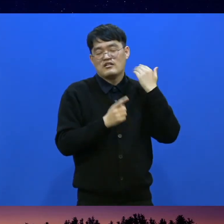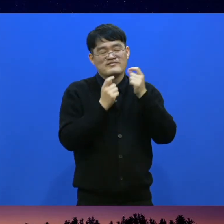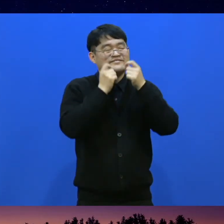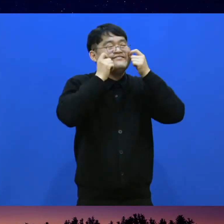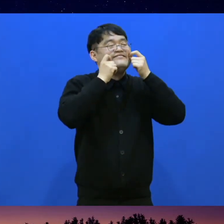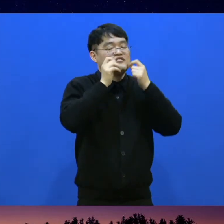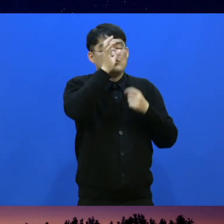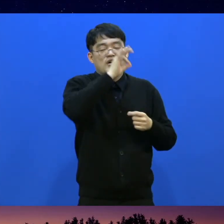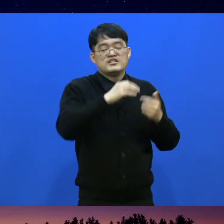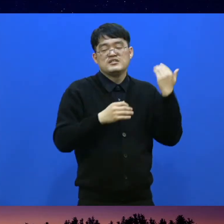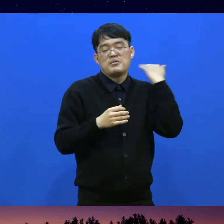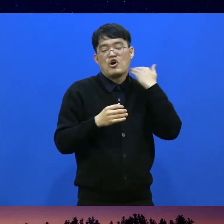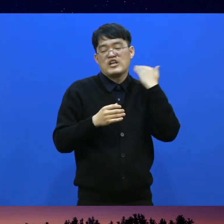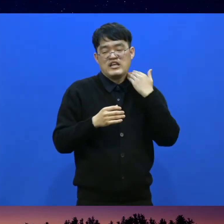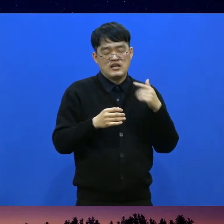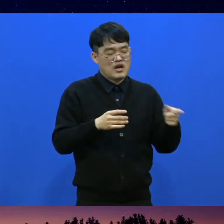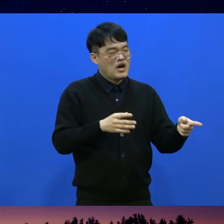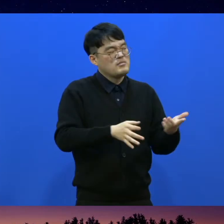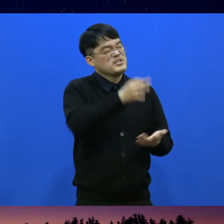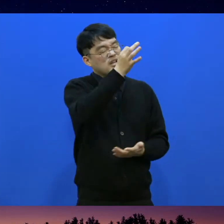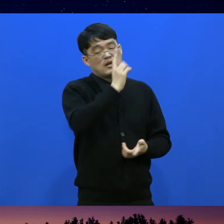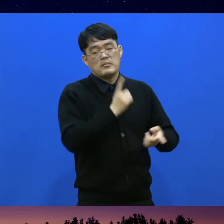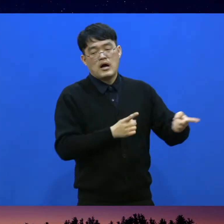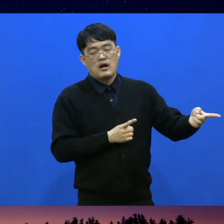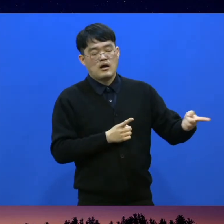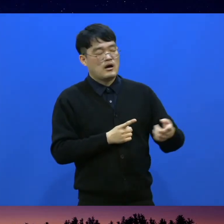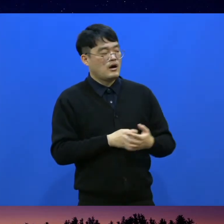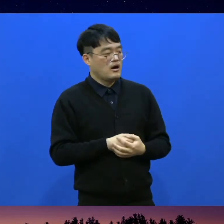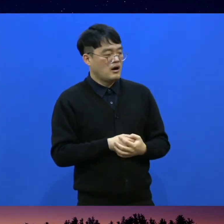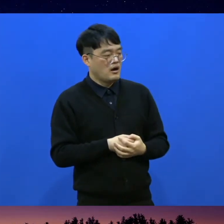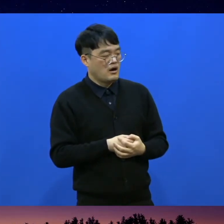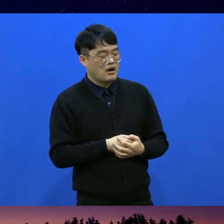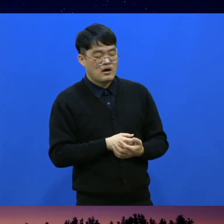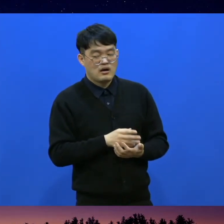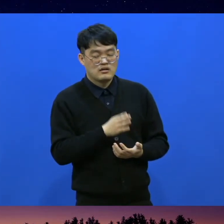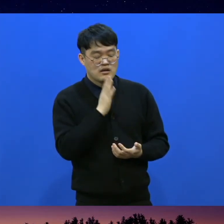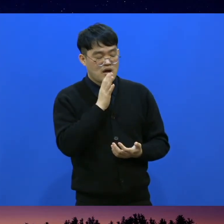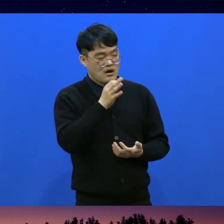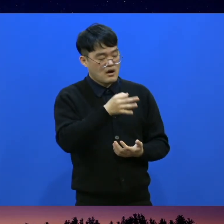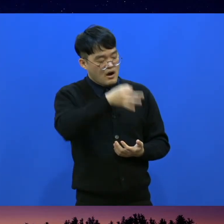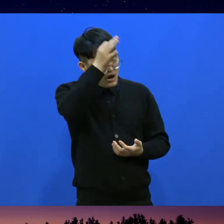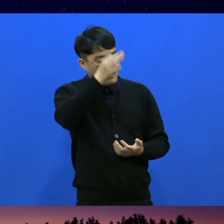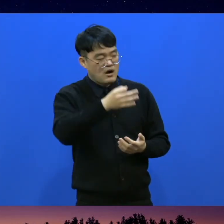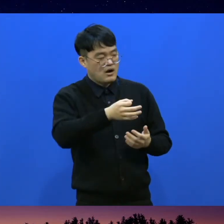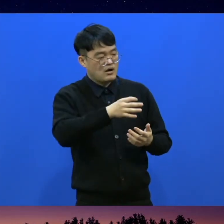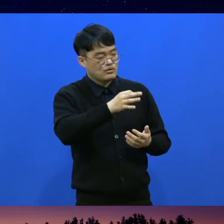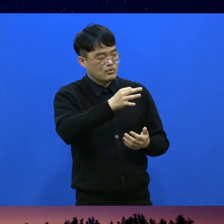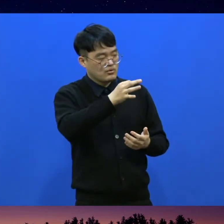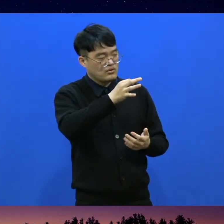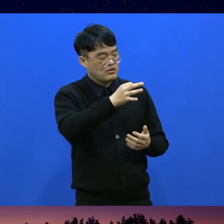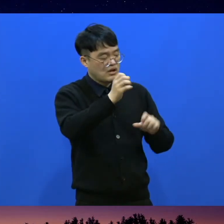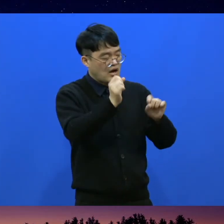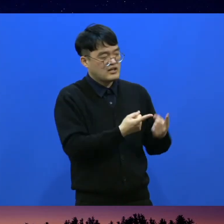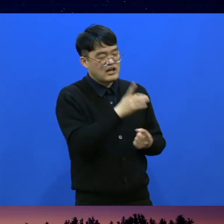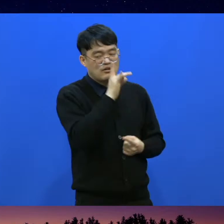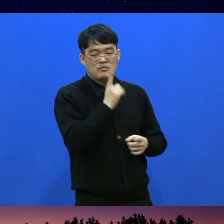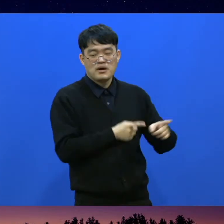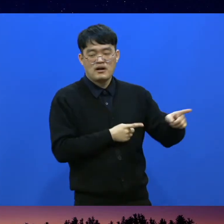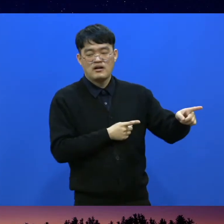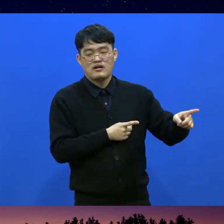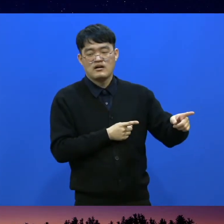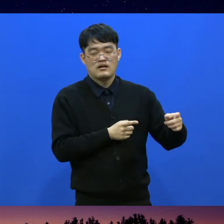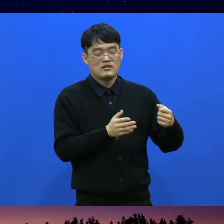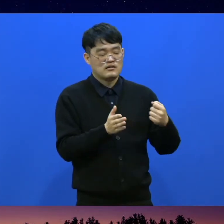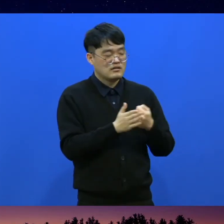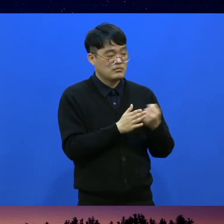고사 지낼 때 지내는 사람들이 그거는 진짜 뭐 값이 막 부르는 대로 그거 깎으면 안 된다는 거예요. 삶을 때